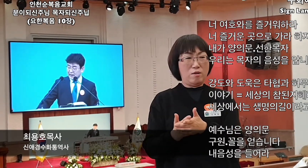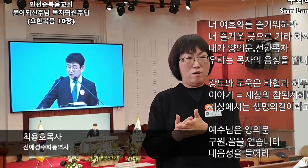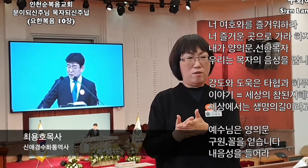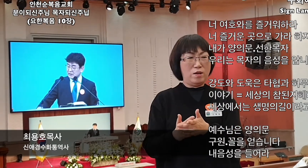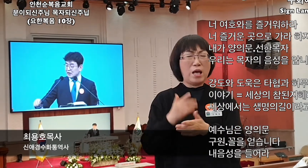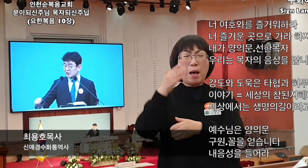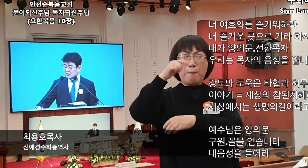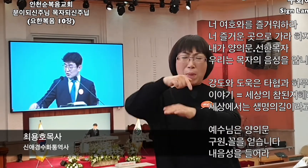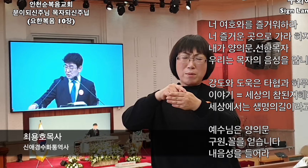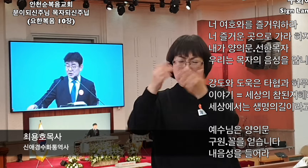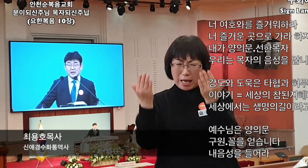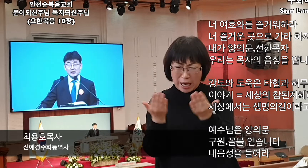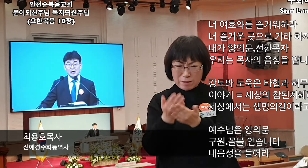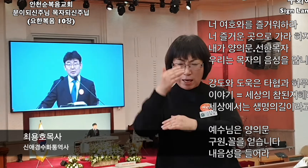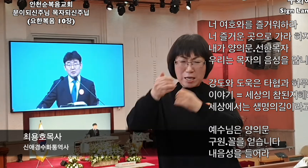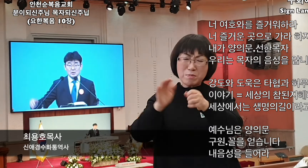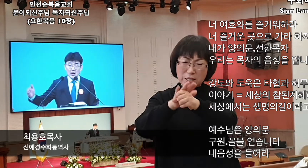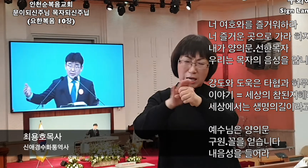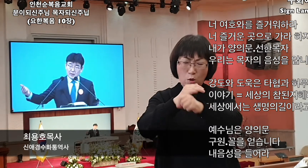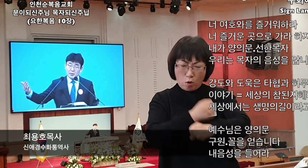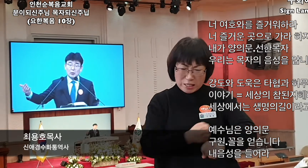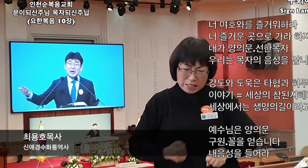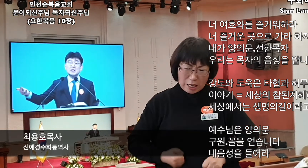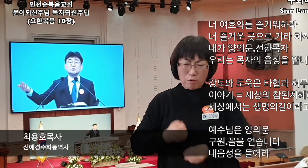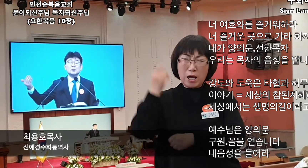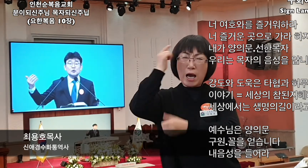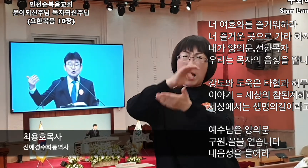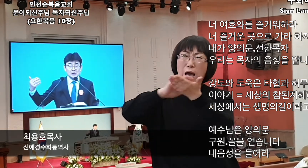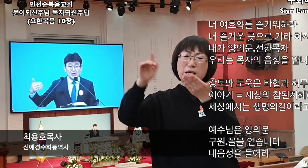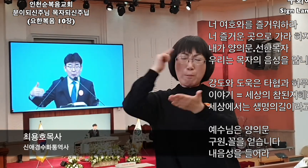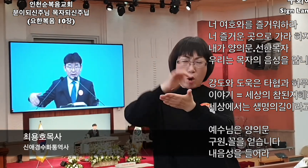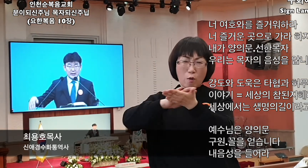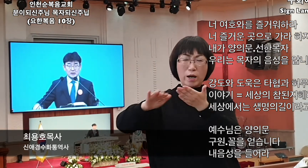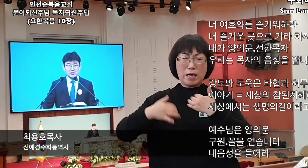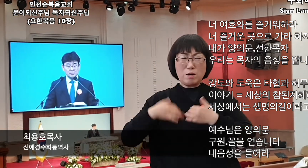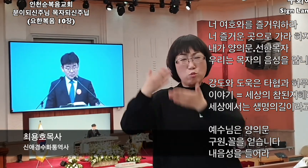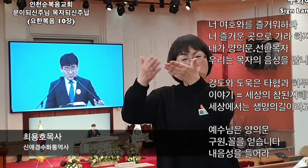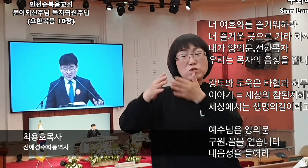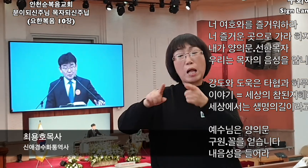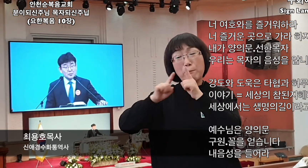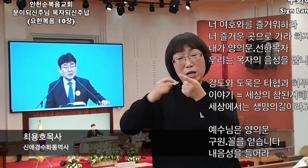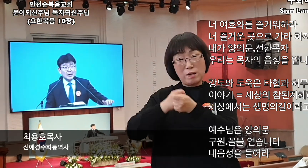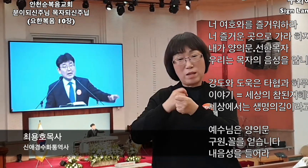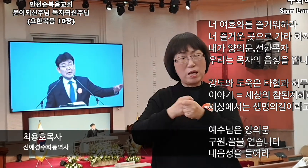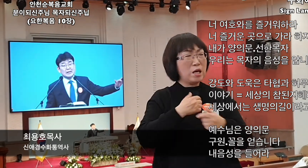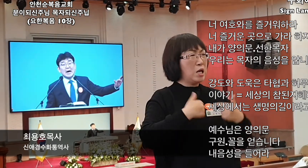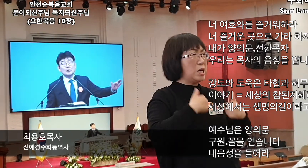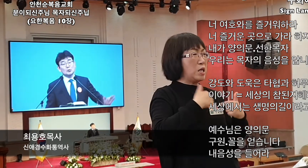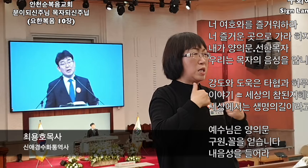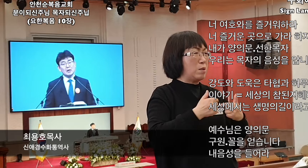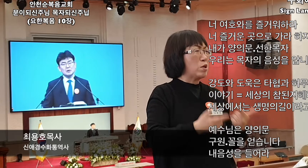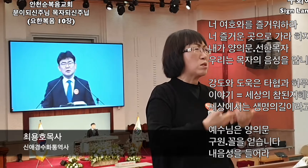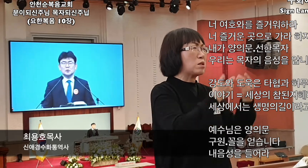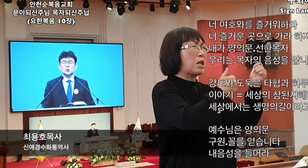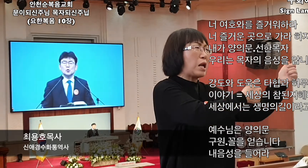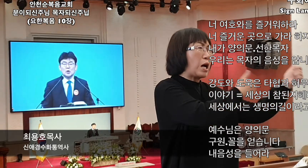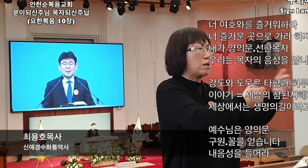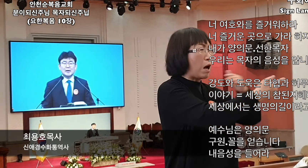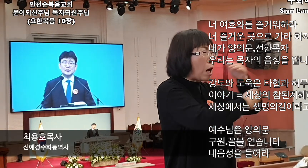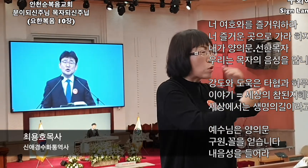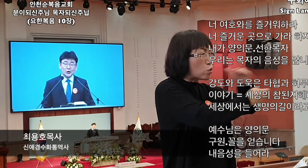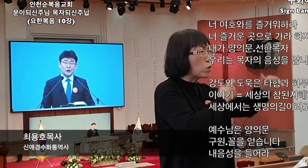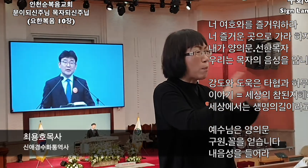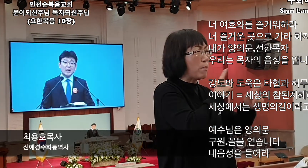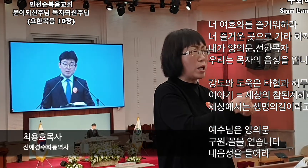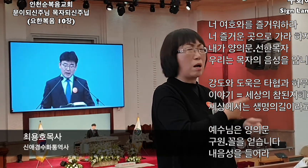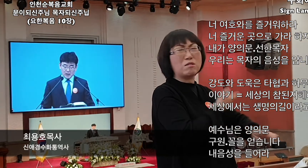하나님 사랑하고 네가 그렇게 헌신의 길을 가면 하늘의 평화가 기쁨을 주신다고 얘기하시지. 네 기쁨을 따라가라는 강도와 그리고 도둑의